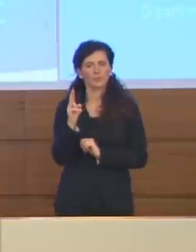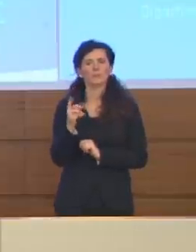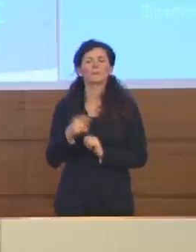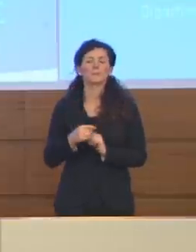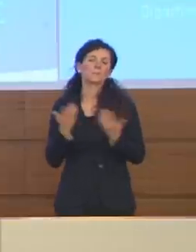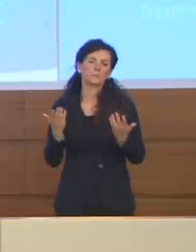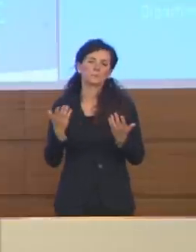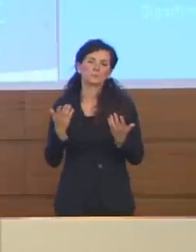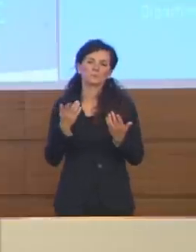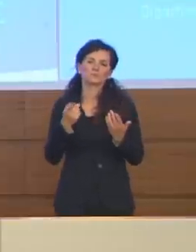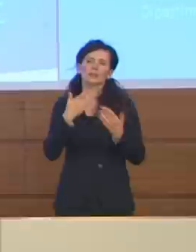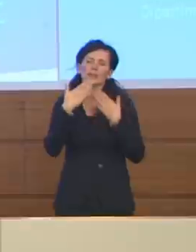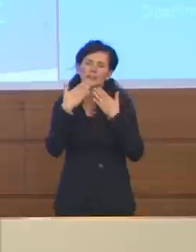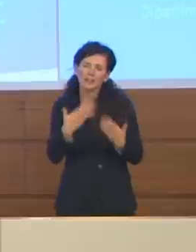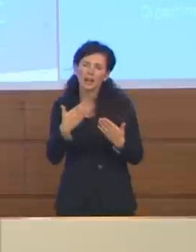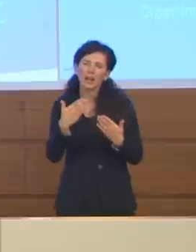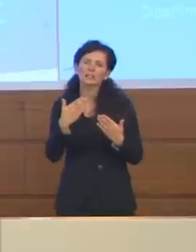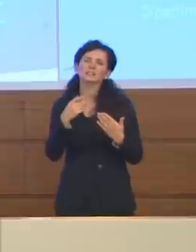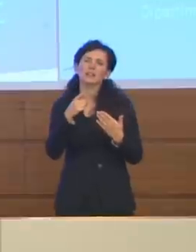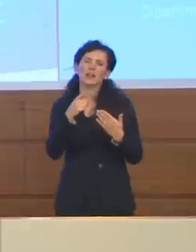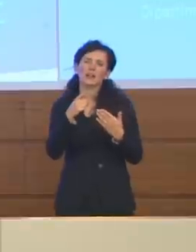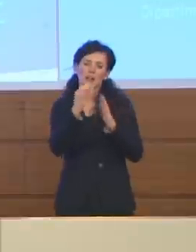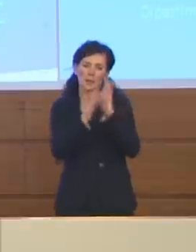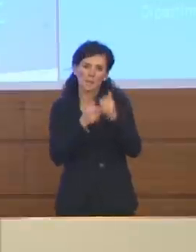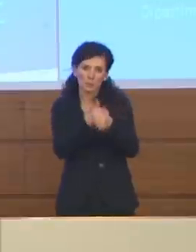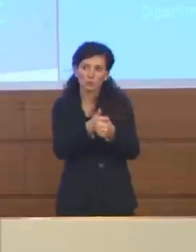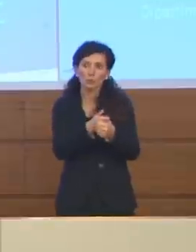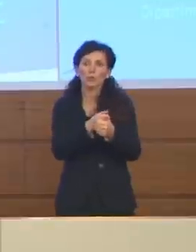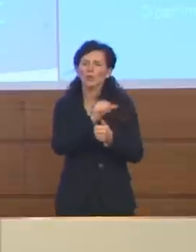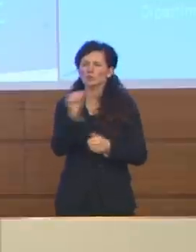c'è stato un solo decesso